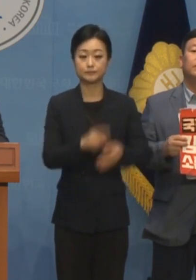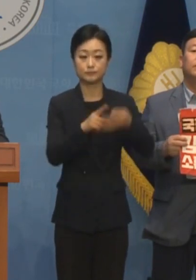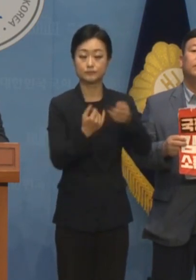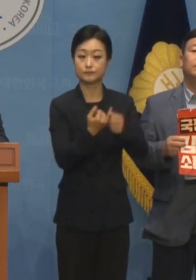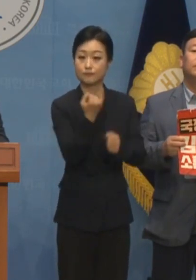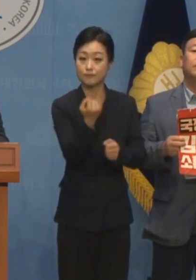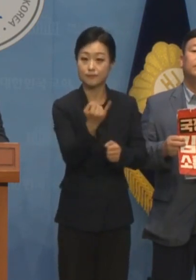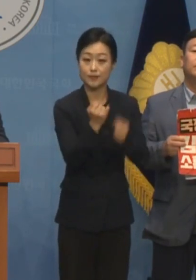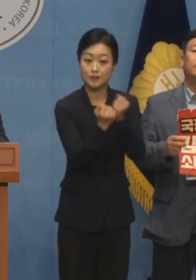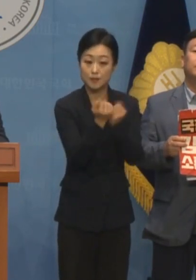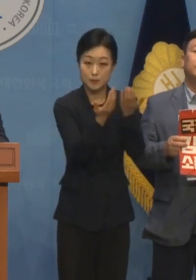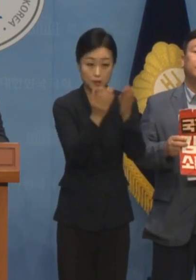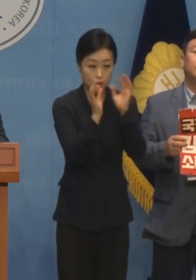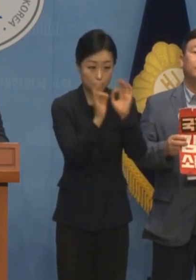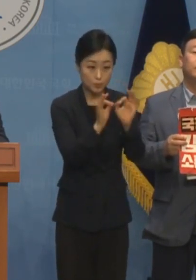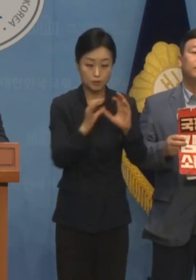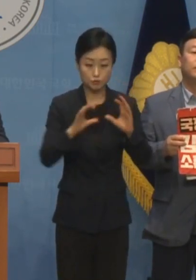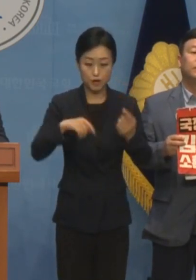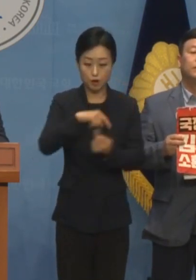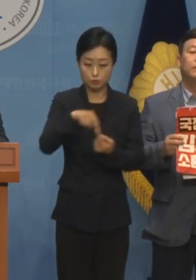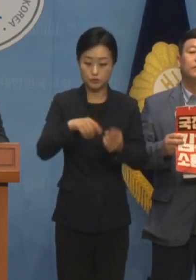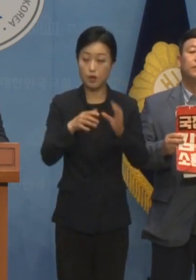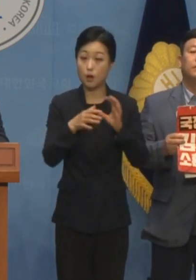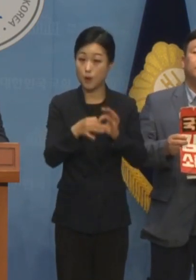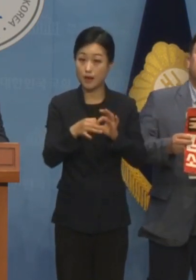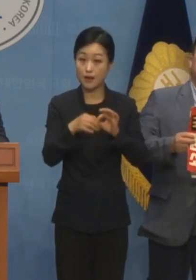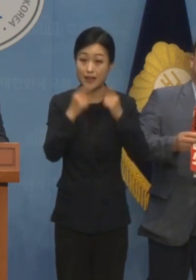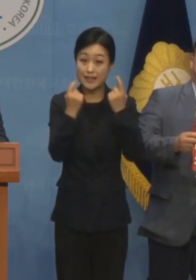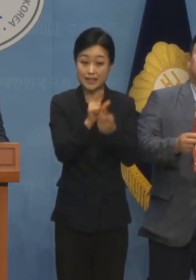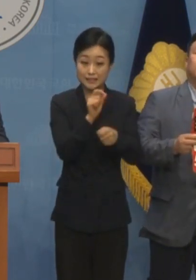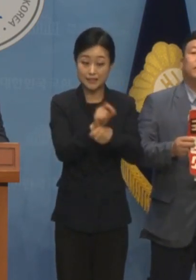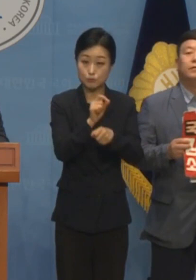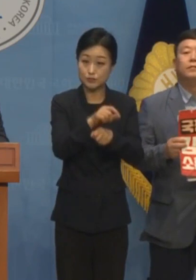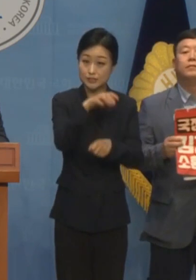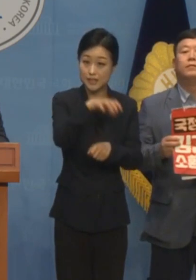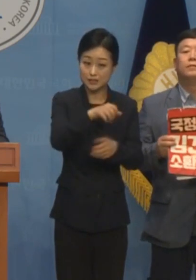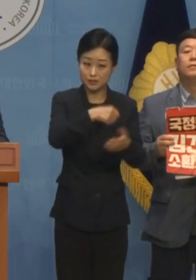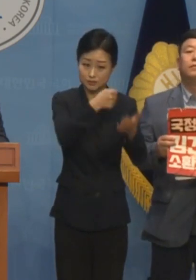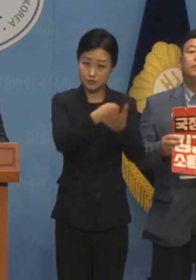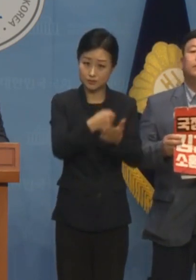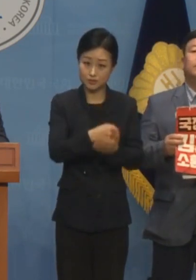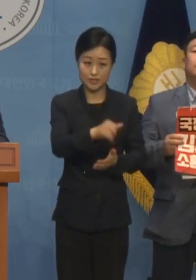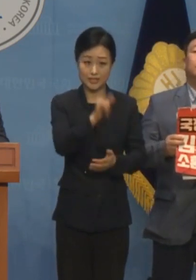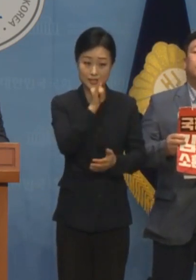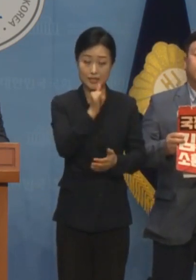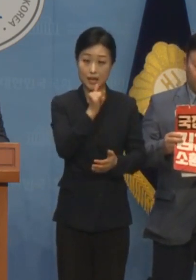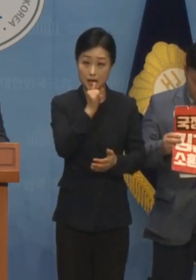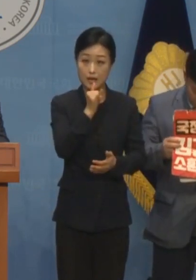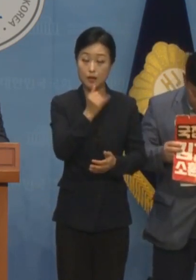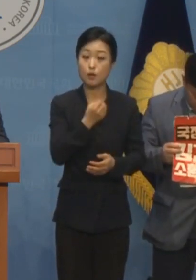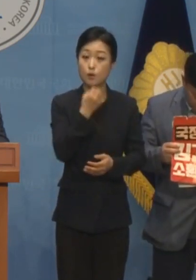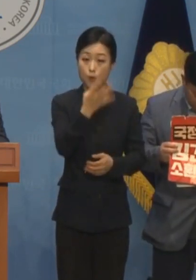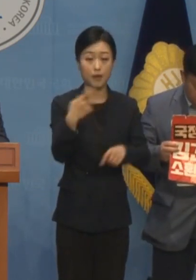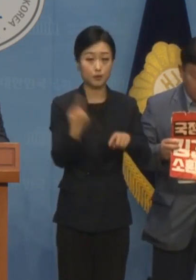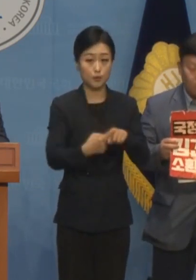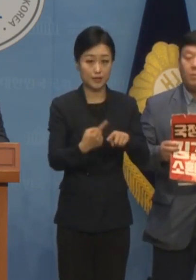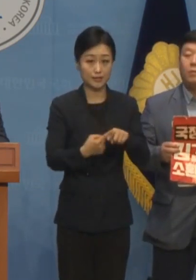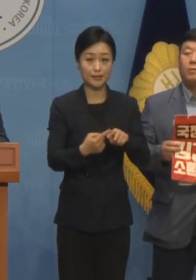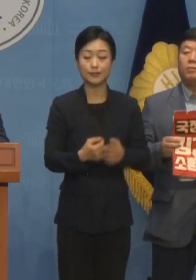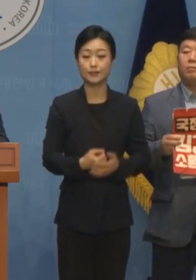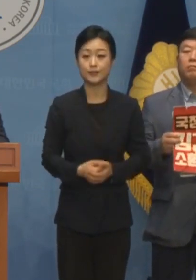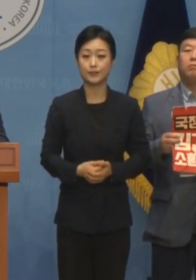측의 해명은 국가의 운영에 관한 사항이 개인 사무실에서 결정되고 있다고 인정하는